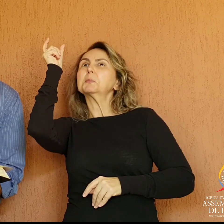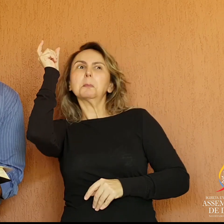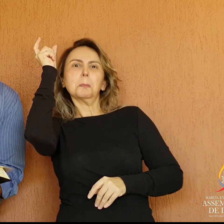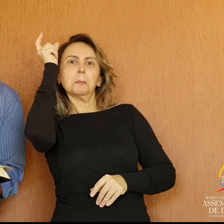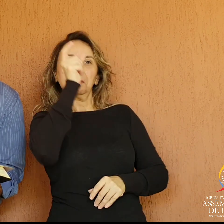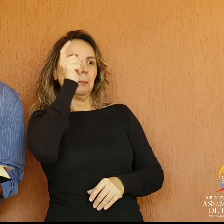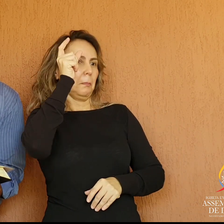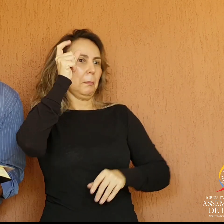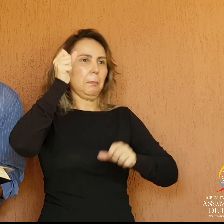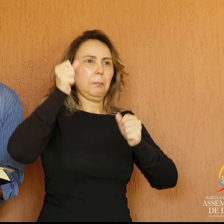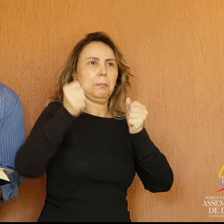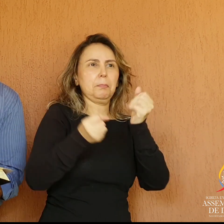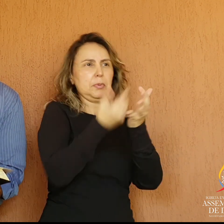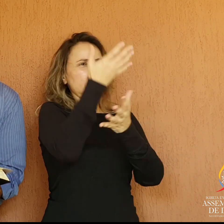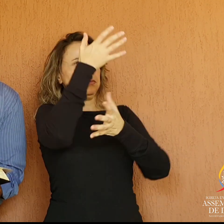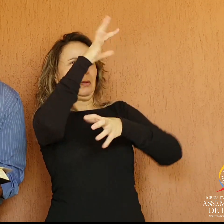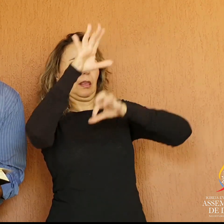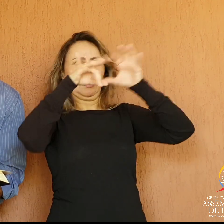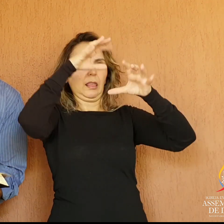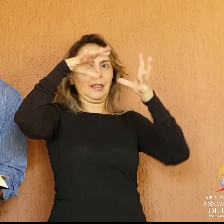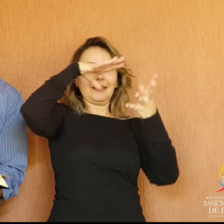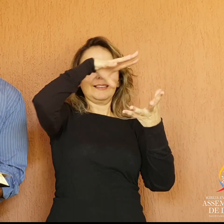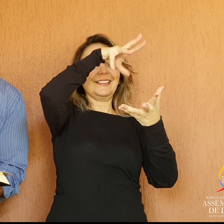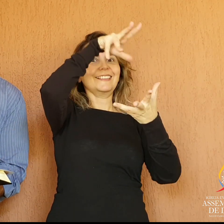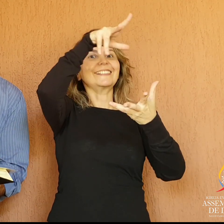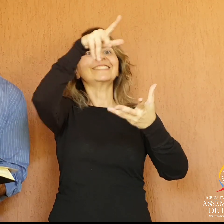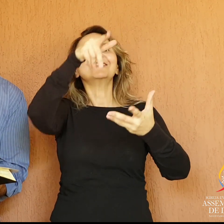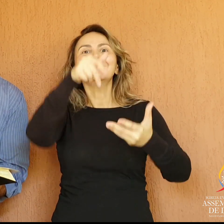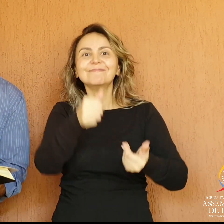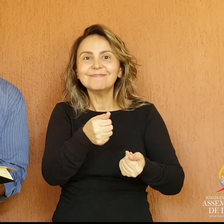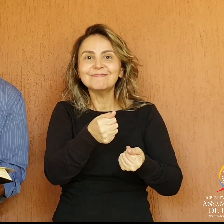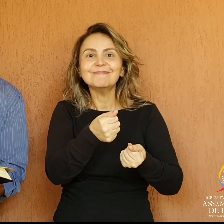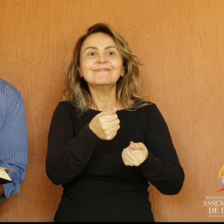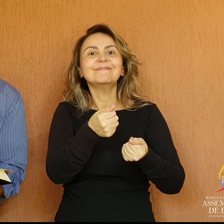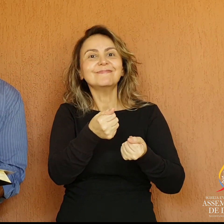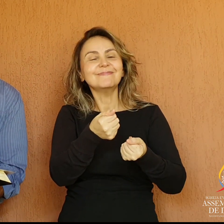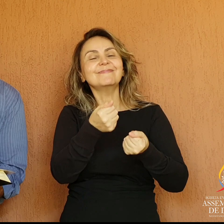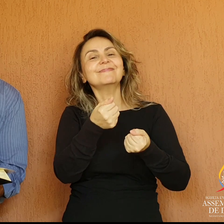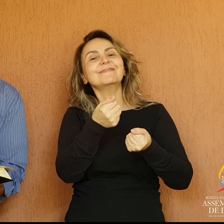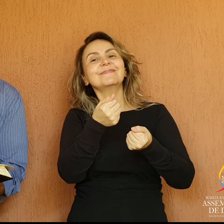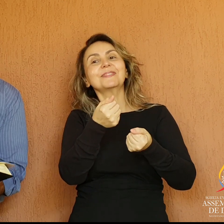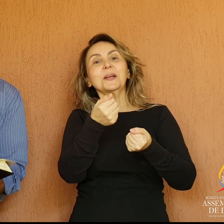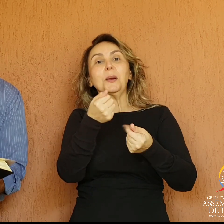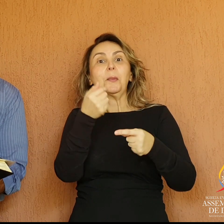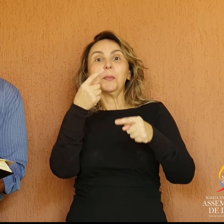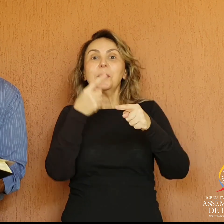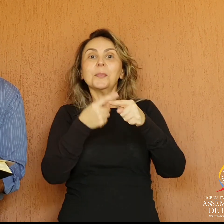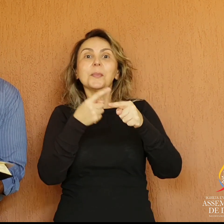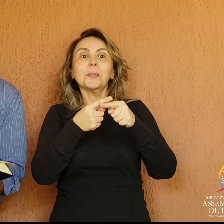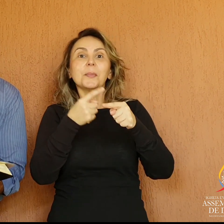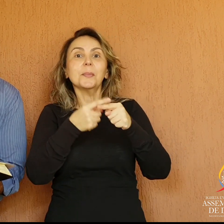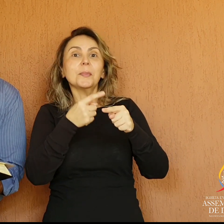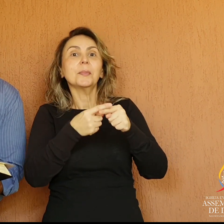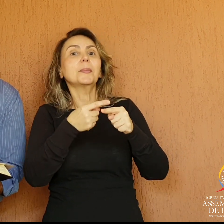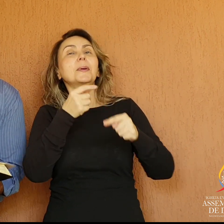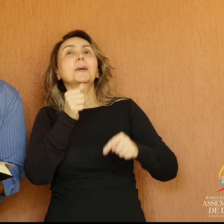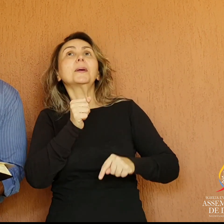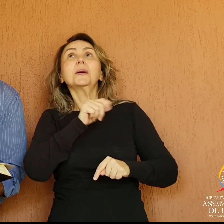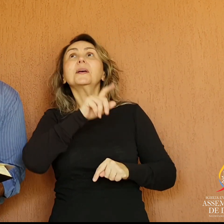de maneira que aquilo que se vê não foi feito do que é